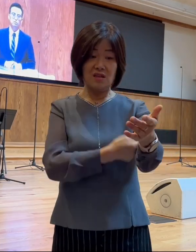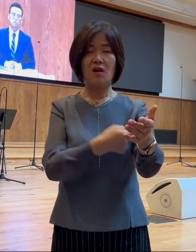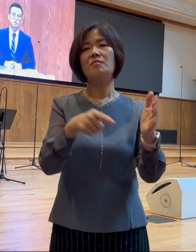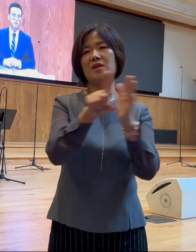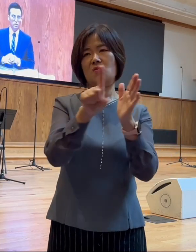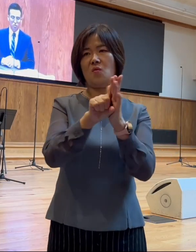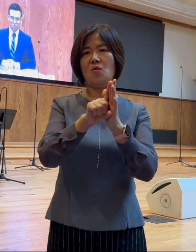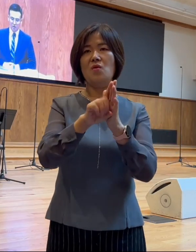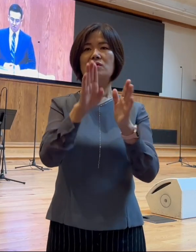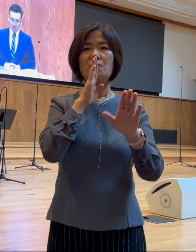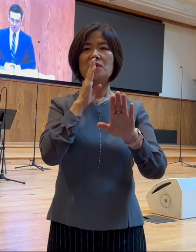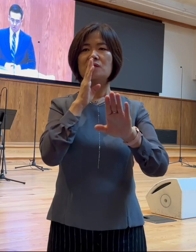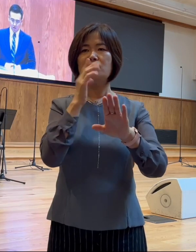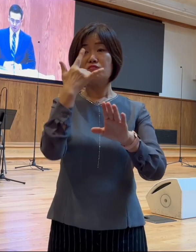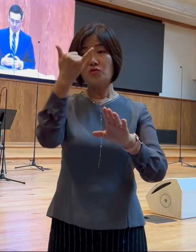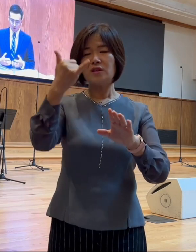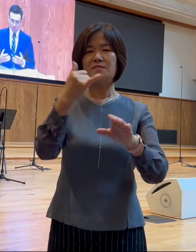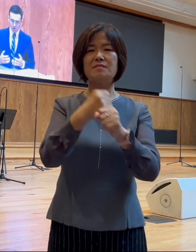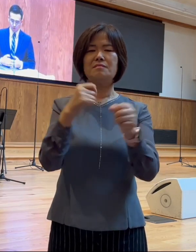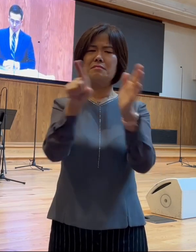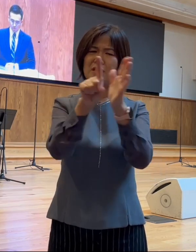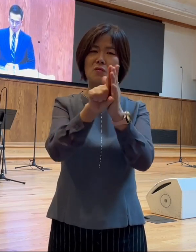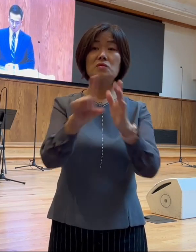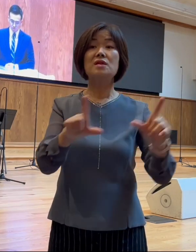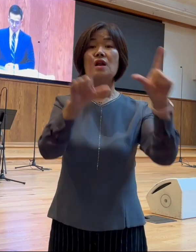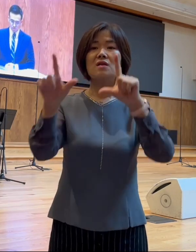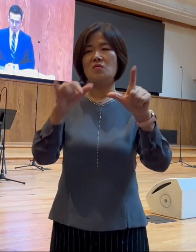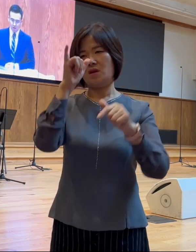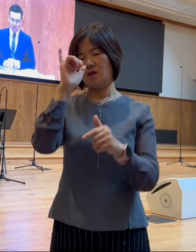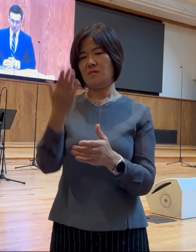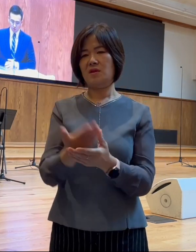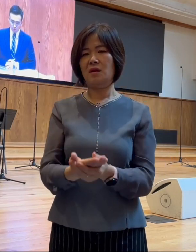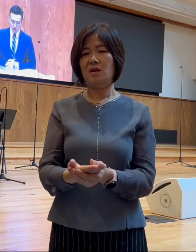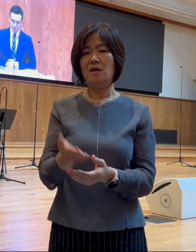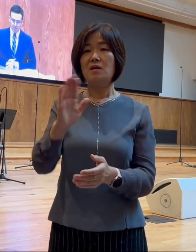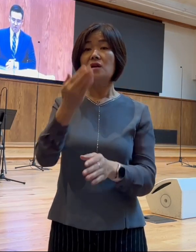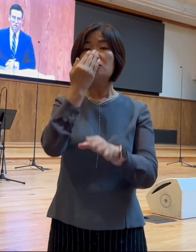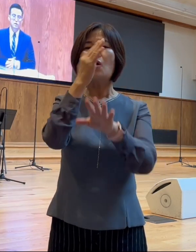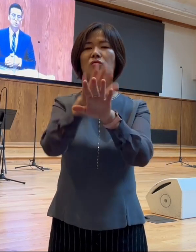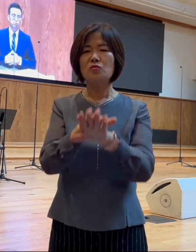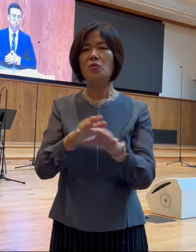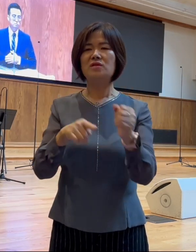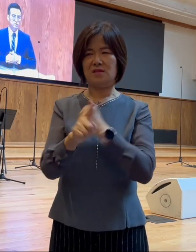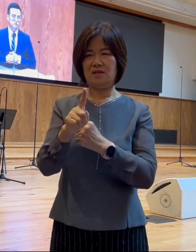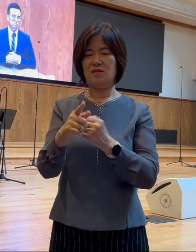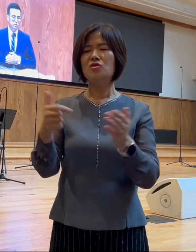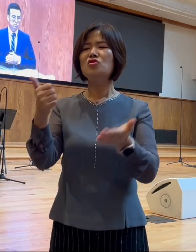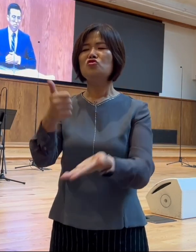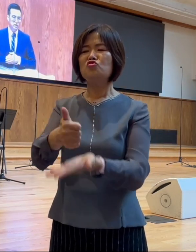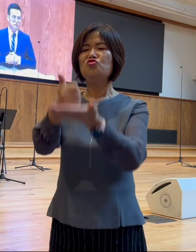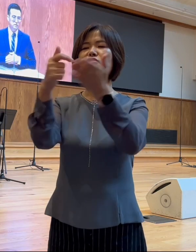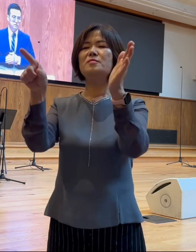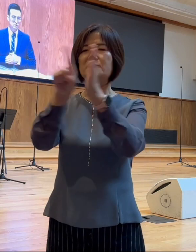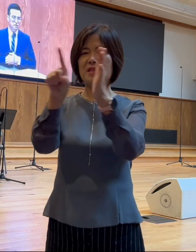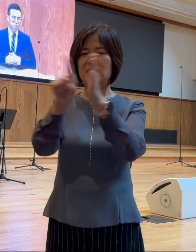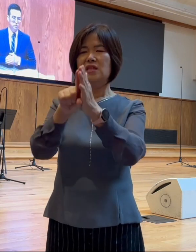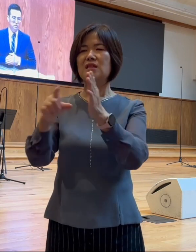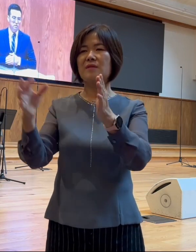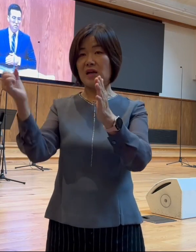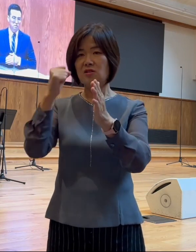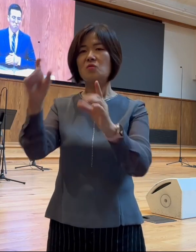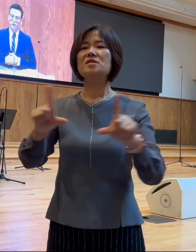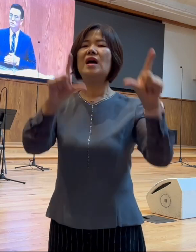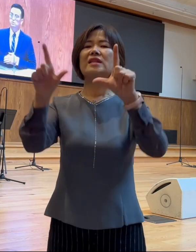하고, 배경을 믿기도 하고, 다 뭔가를 믿고 삽니다. 근데 성도라 함은 주를 믿는 믿음으로 사는